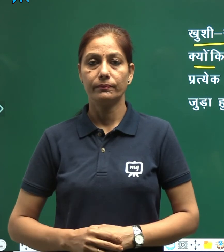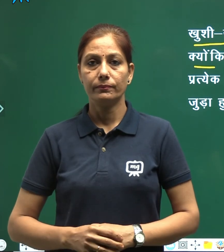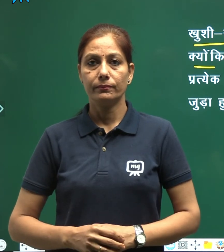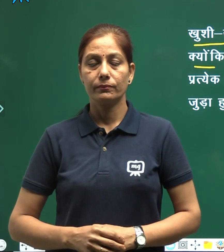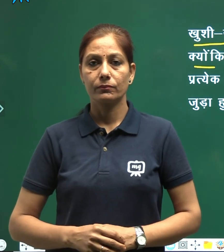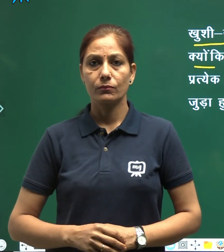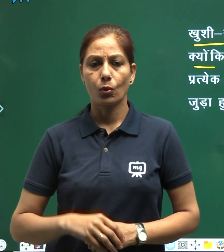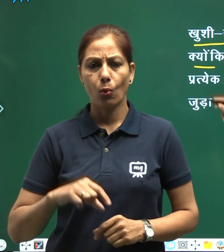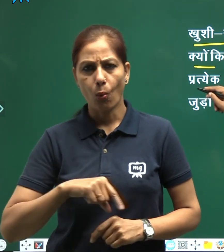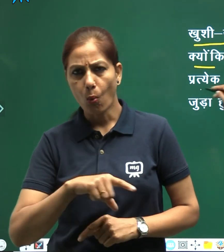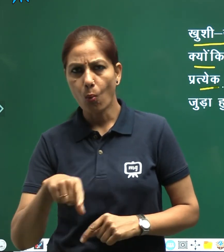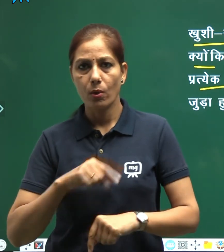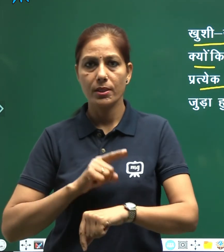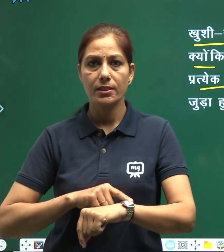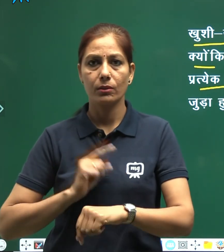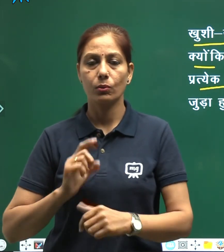प्रत्येक क्षण को